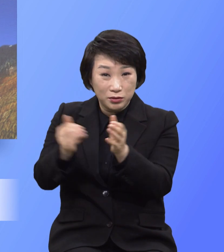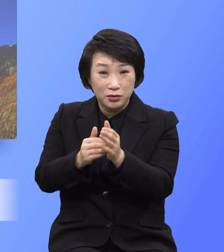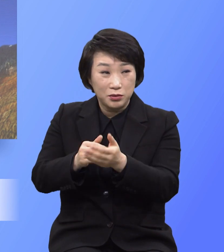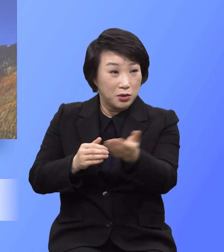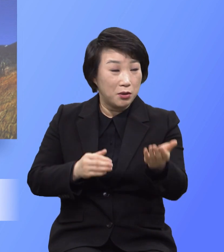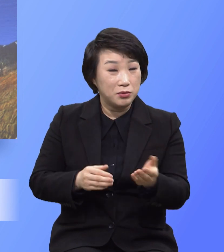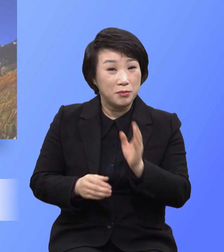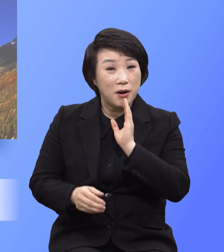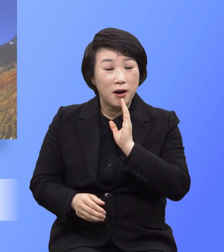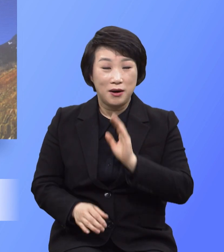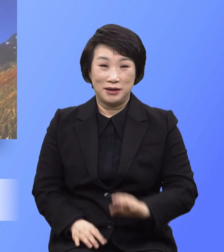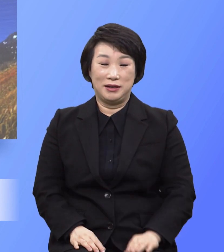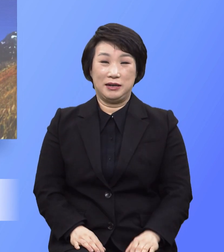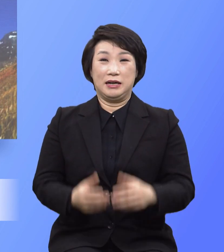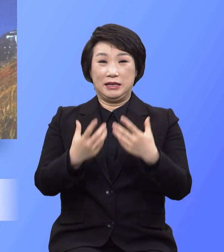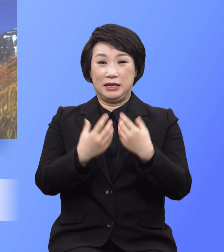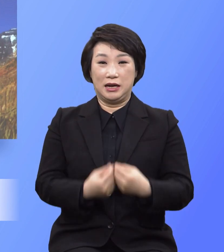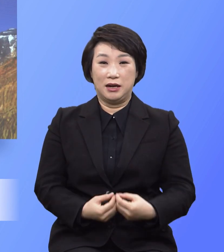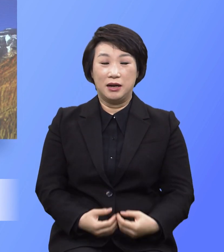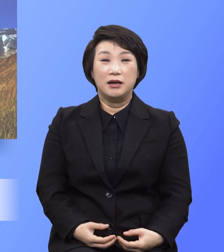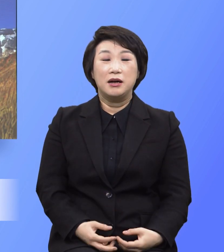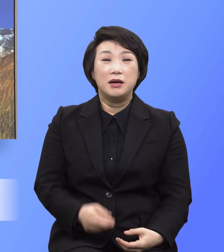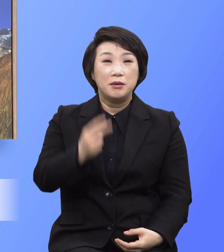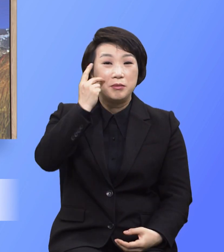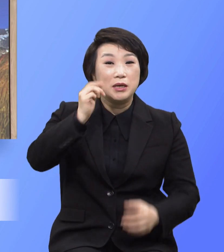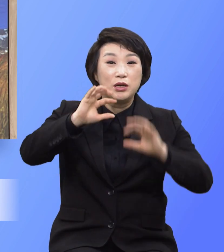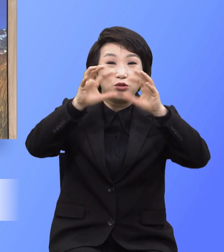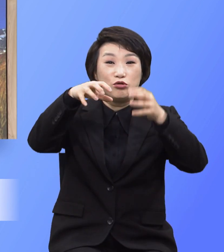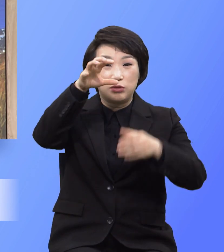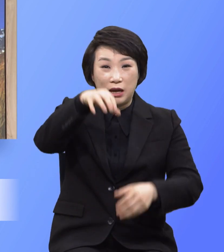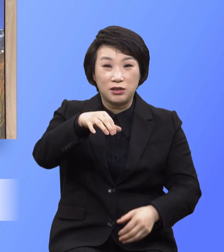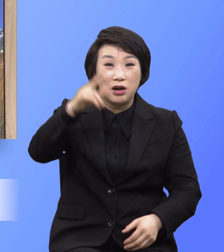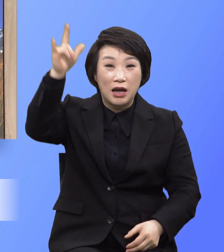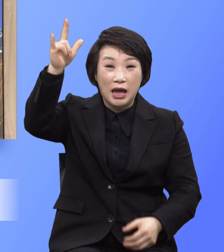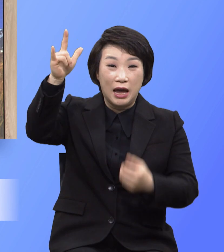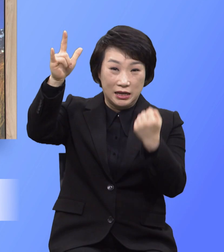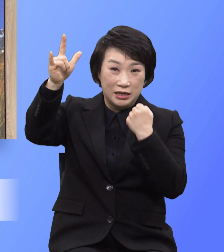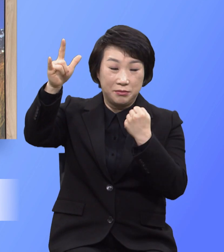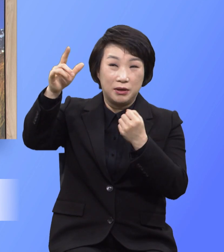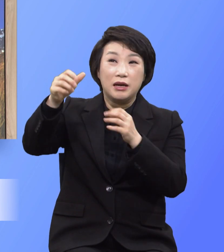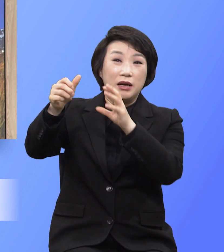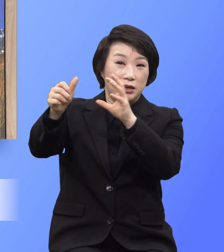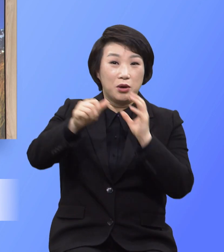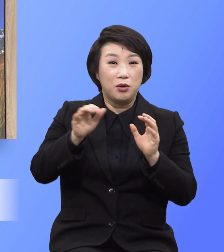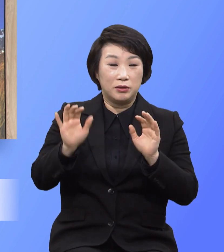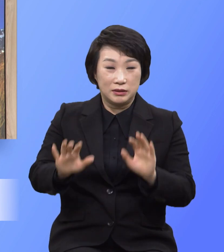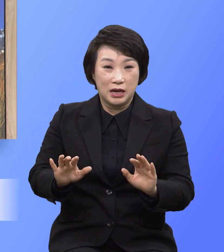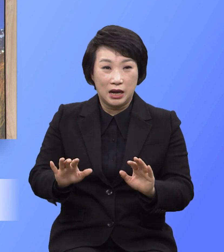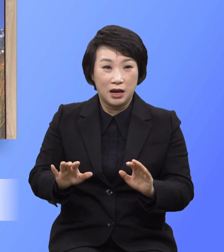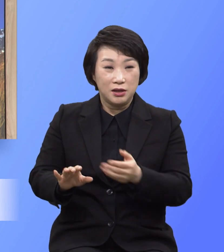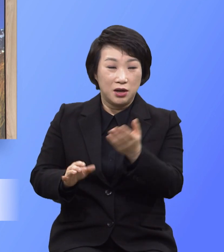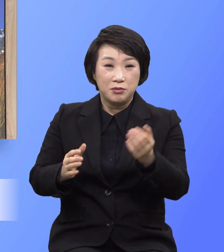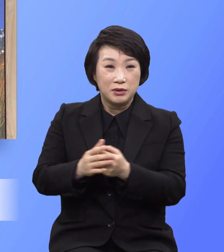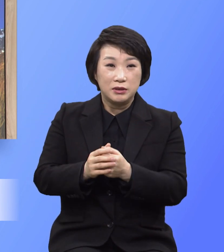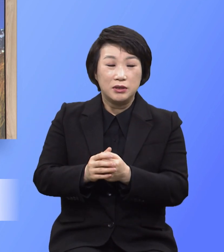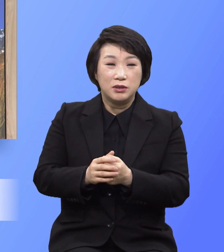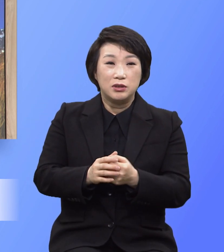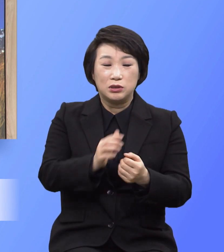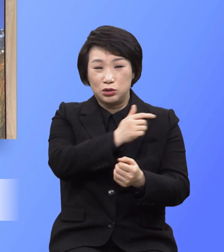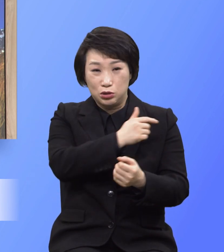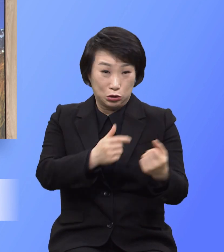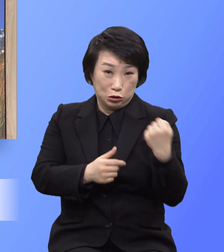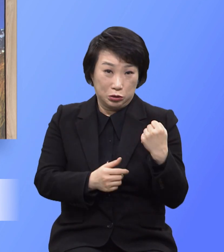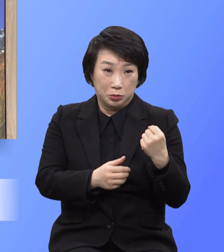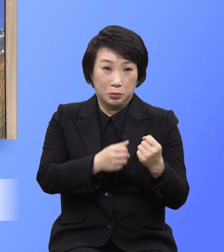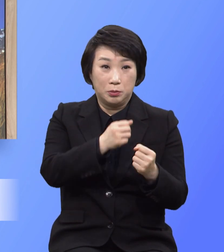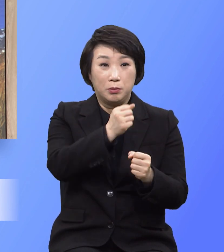저 미국의 태양 에너지를 이용해서 이제 엄청난 에너지를 만들어낸다고